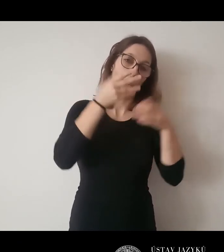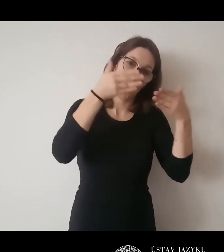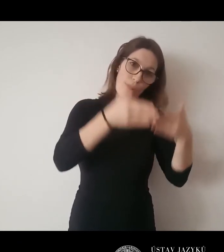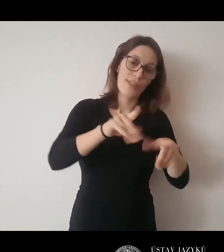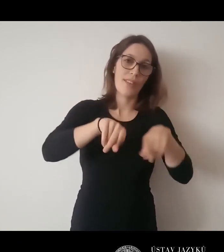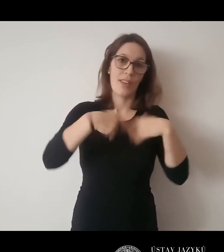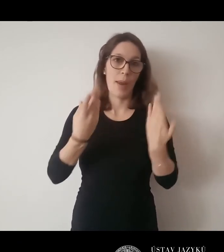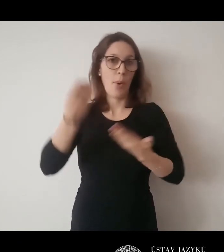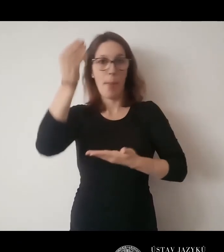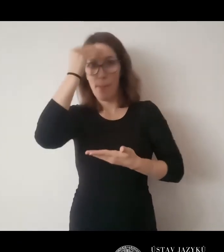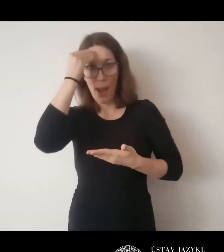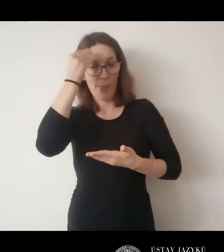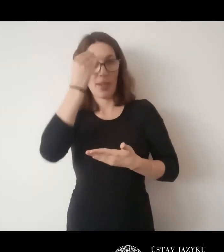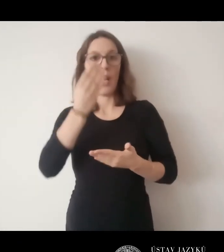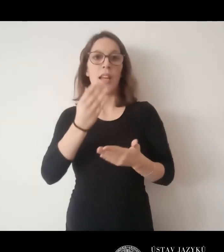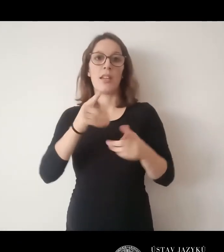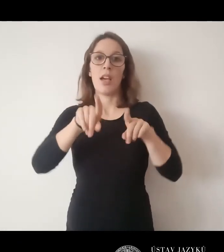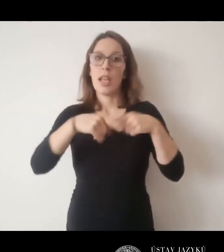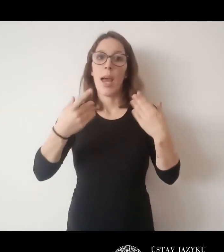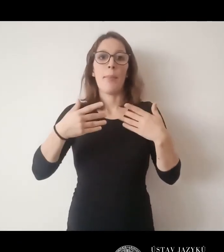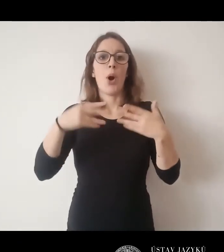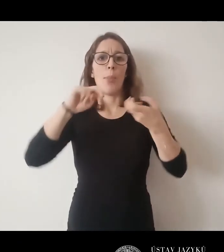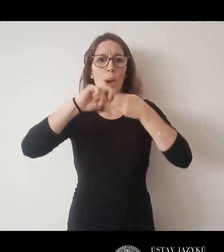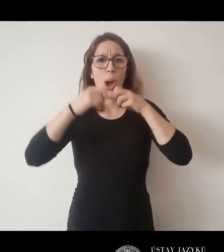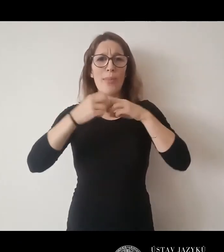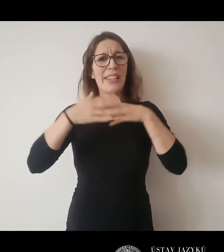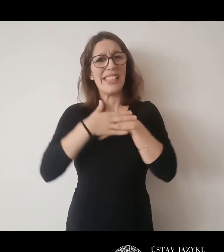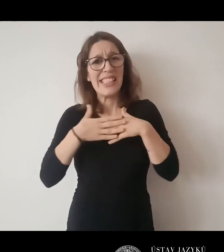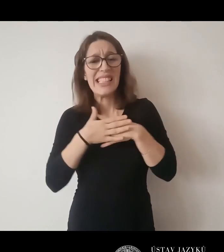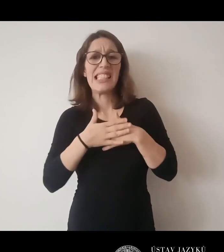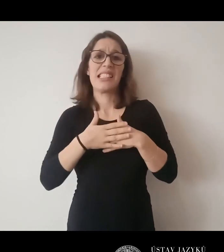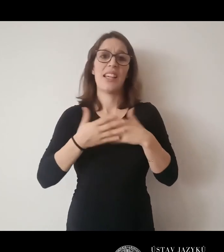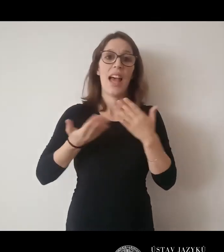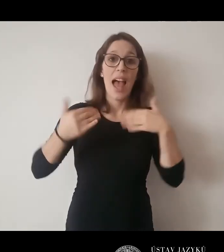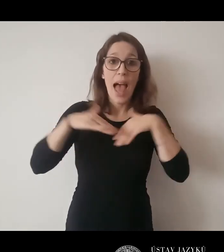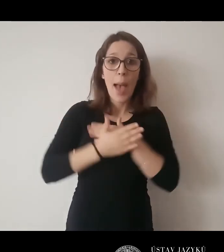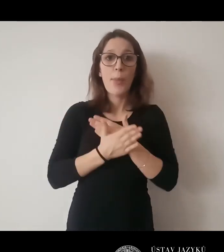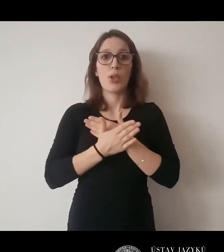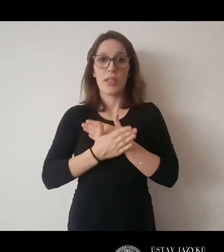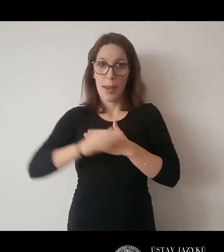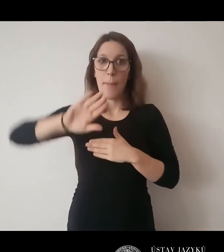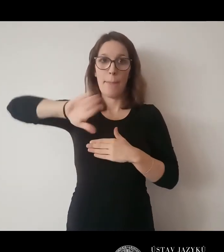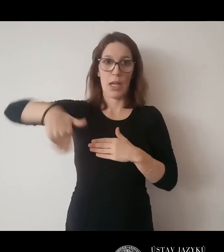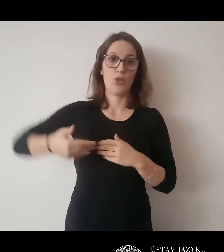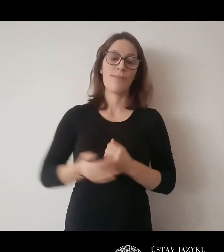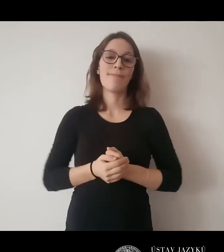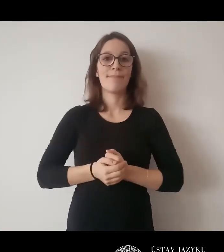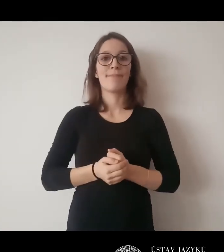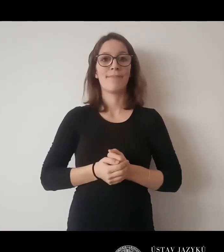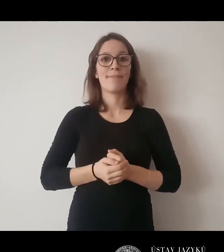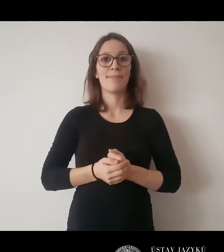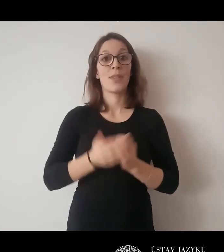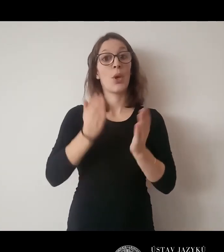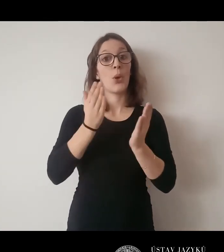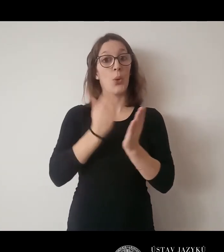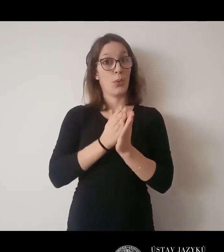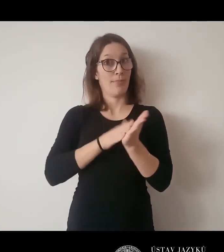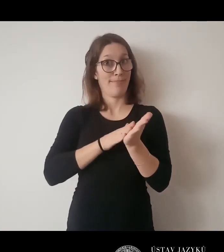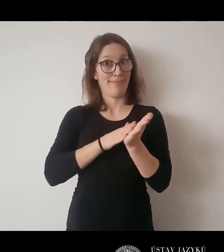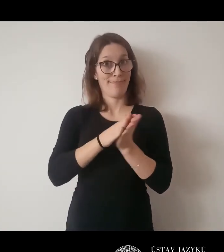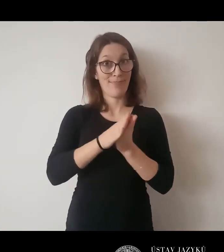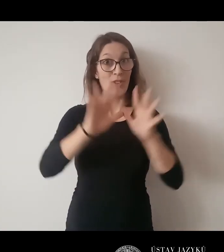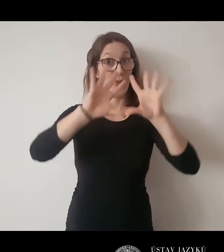a paměti, nebo jak jsme říkali, odstranit problémy v oblasti emoční nebo nervové. To by bylo z prezentace